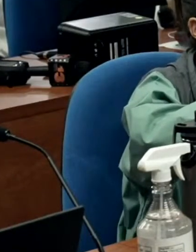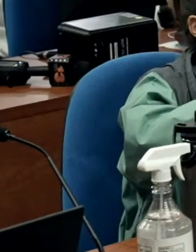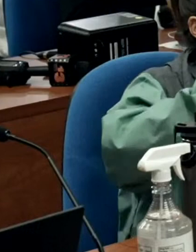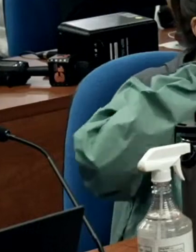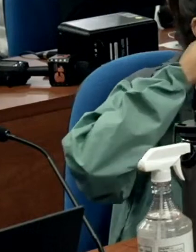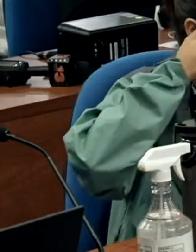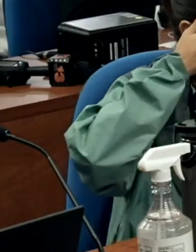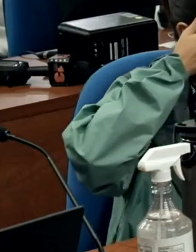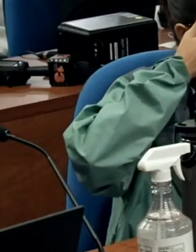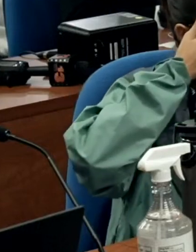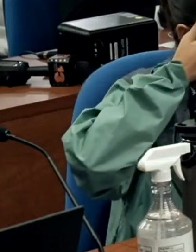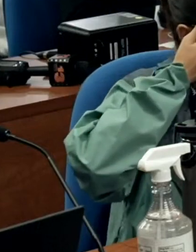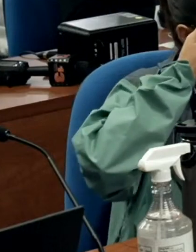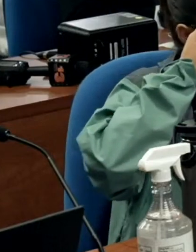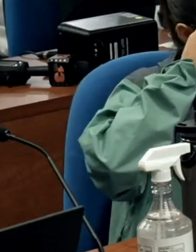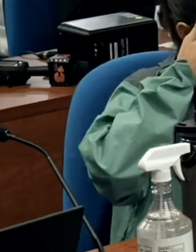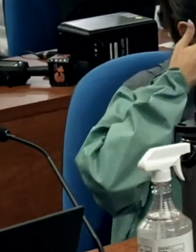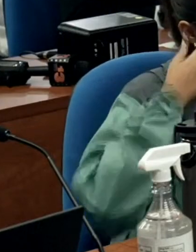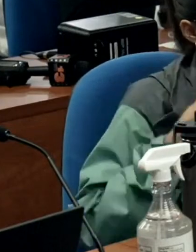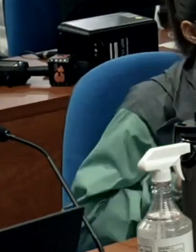sabe exactamente qué fue lo que falló?